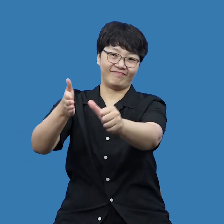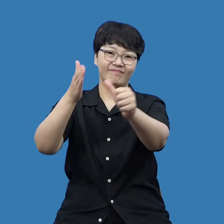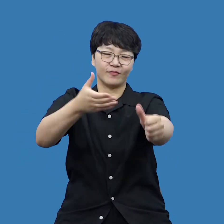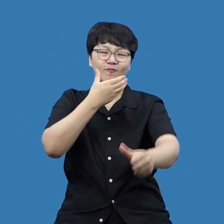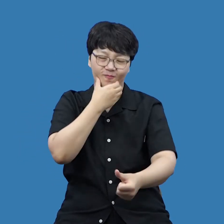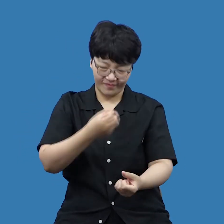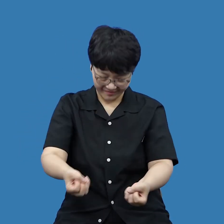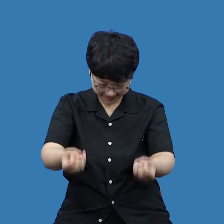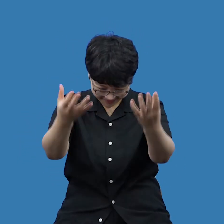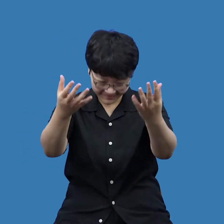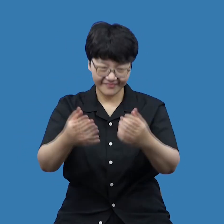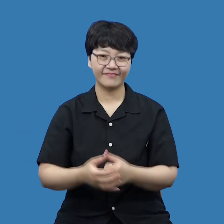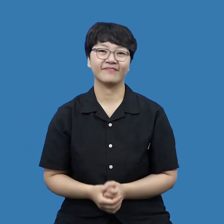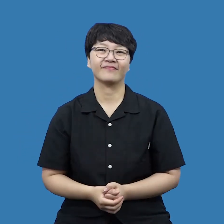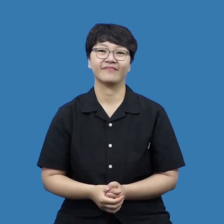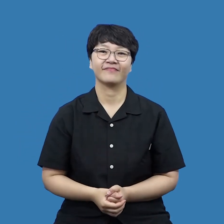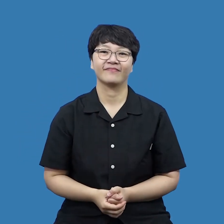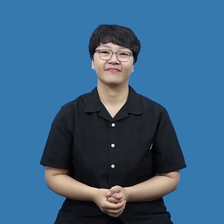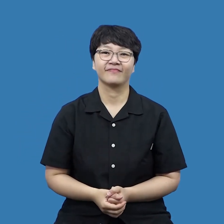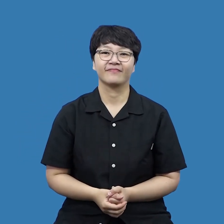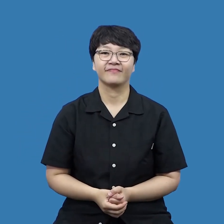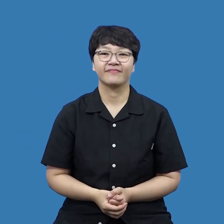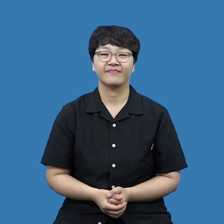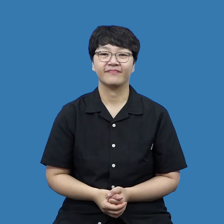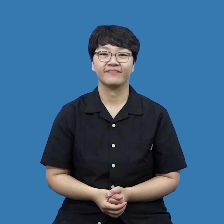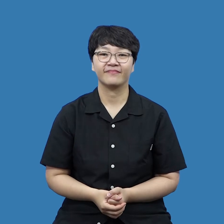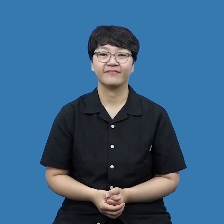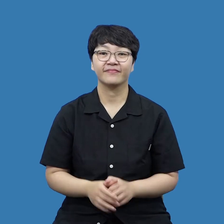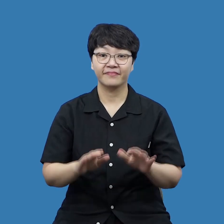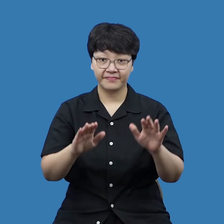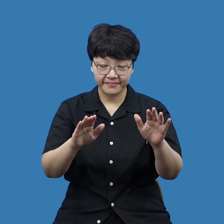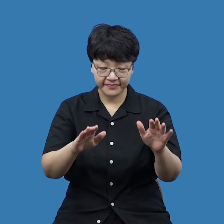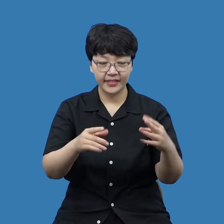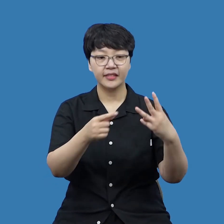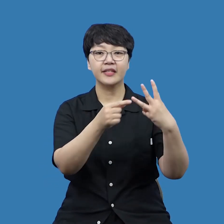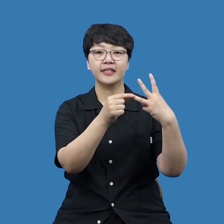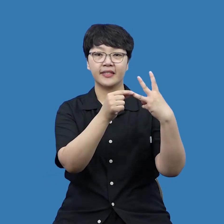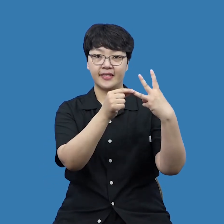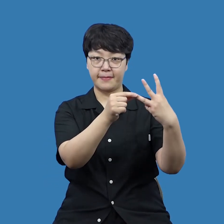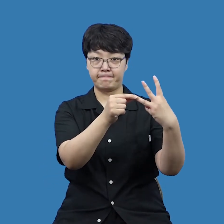축복의 통로가 되십시오. 자, 이제 세 번째로,